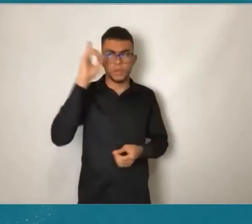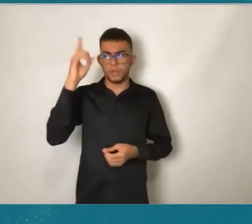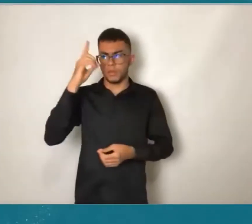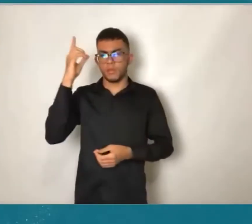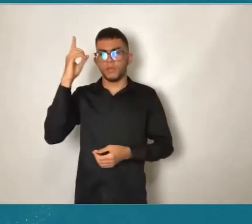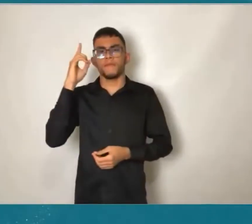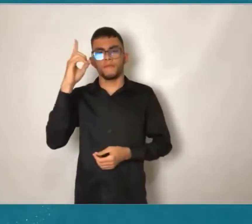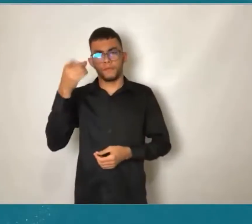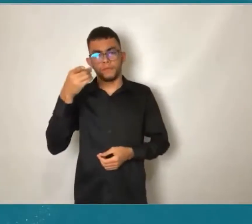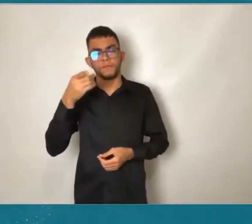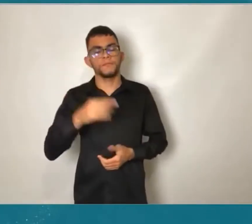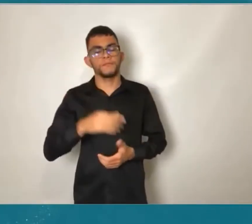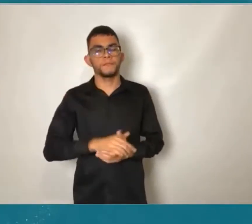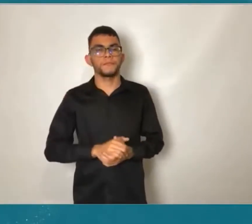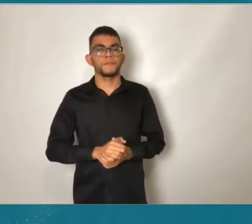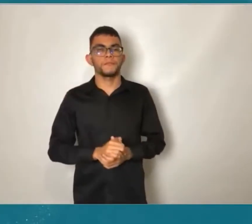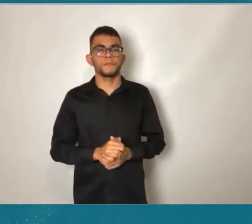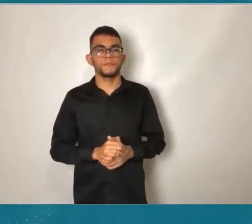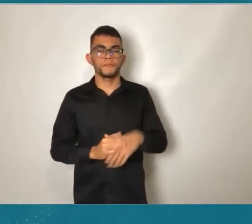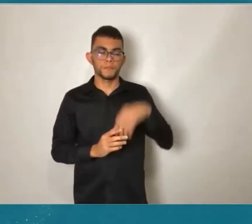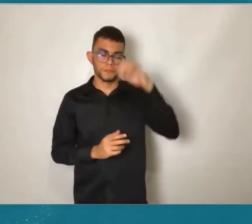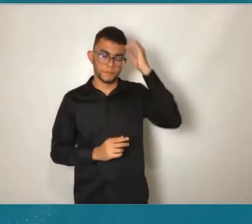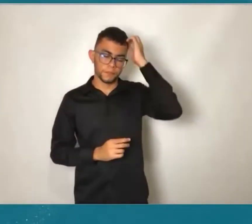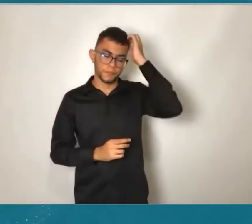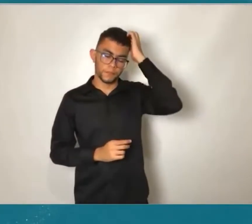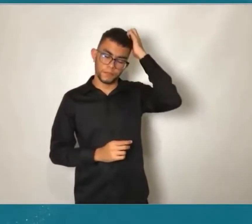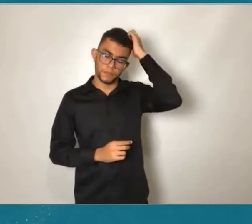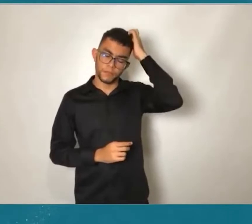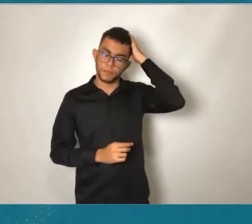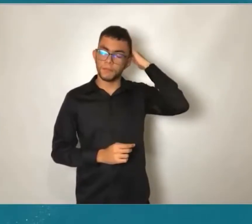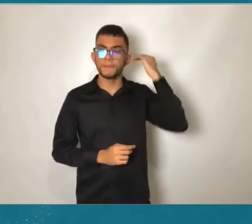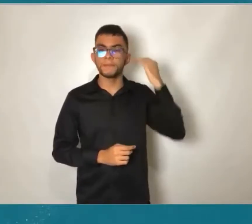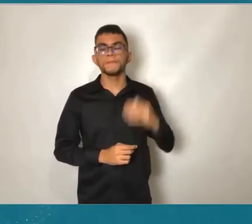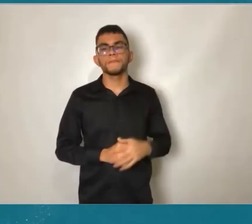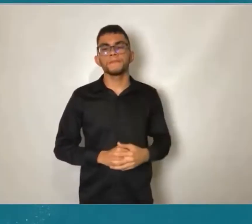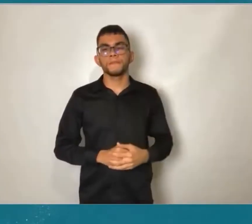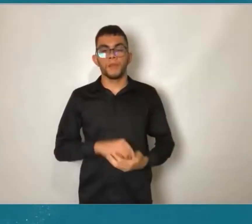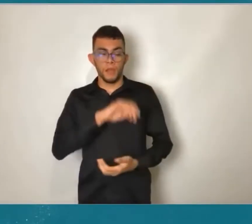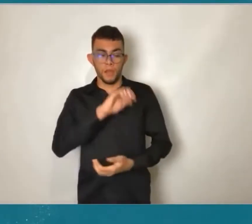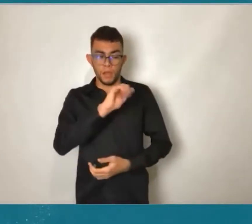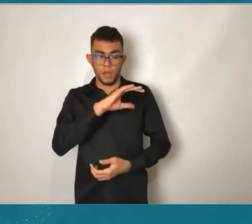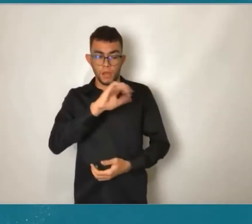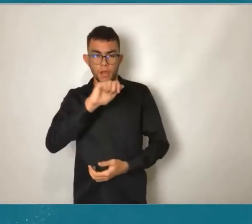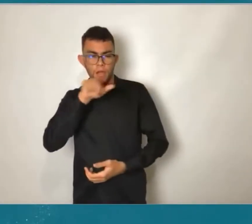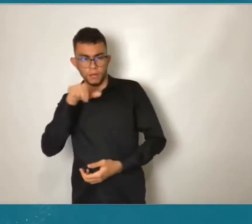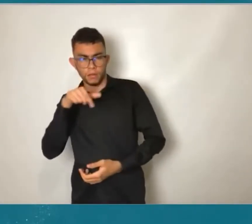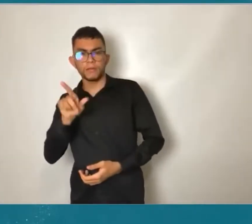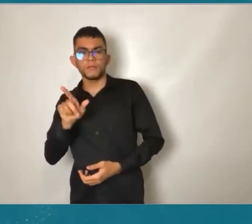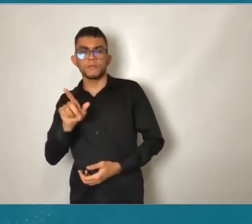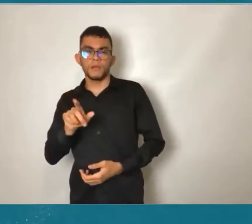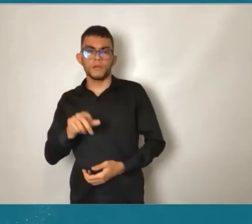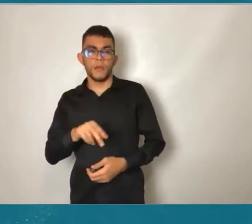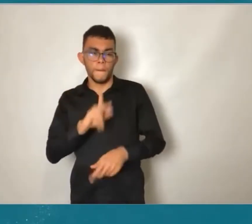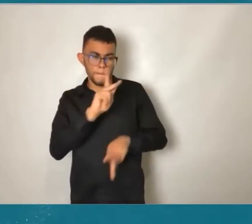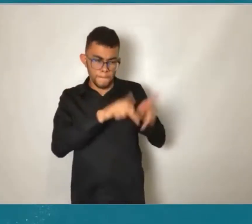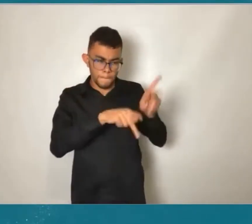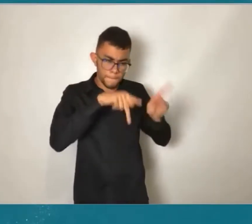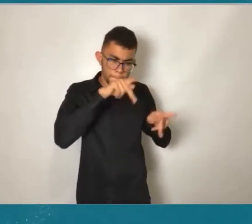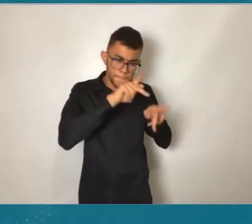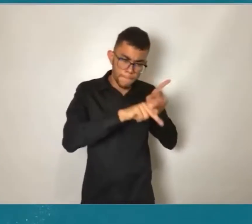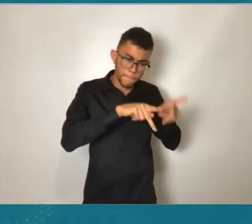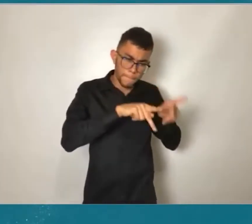de oposição e já não assusta mais eles. Mas a você e eu, quem sabe, a gente não é tão corajoso, né, tão